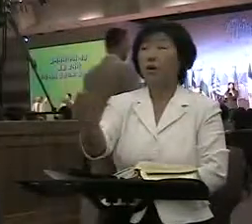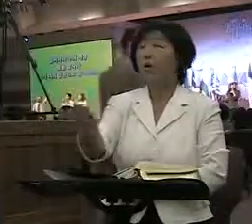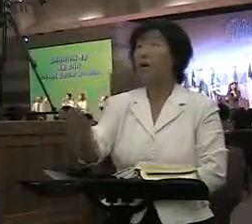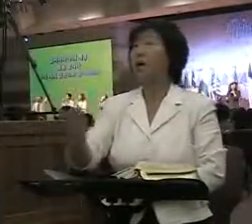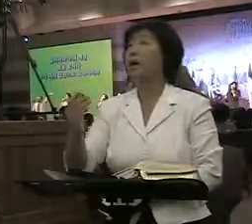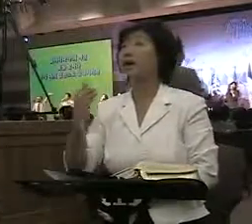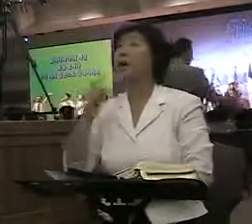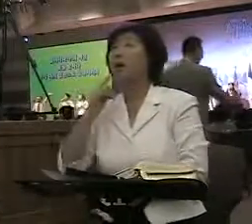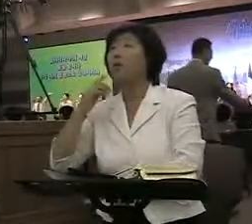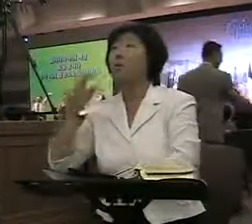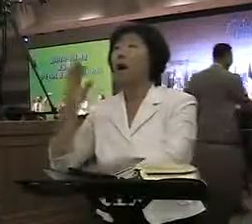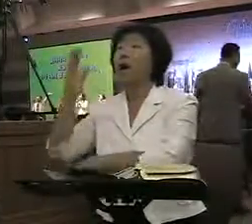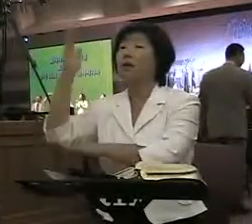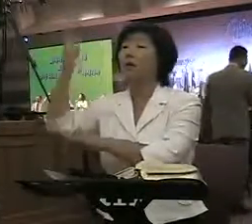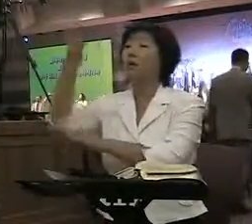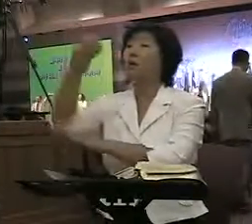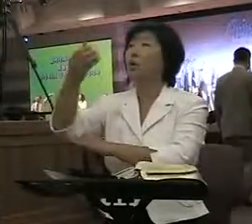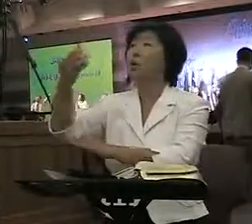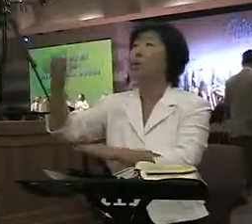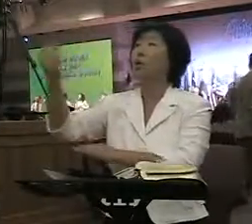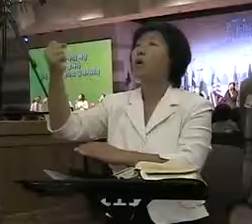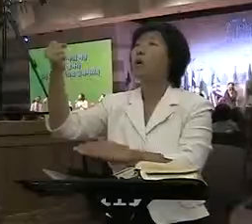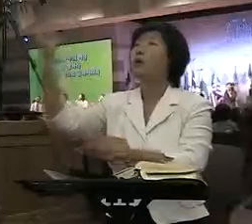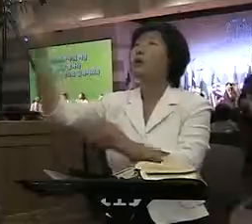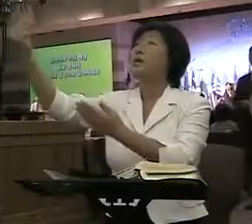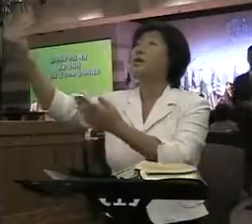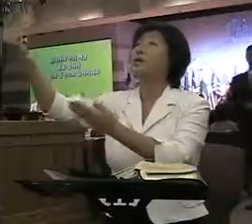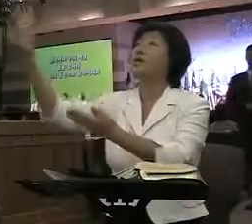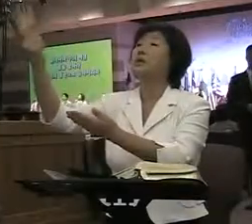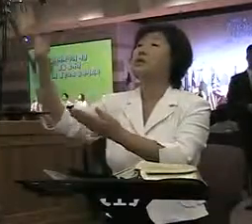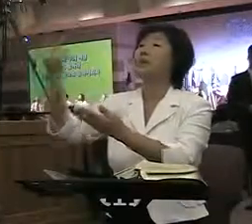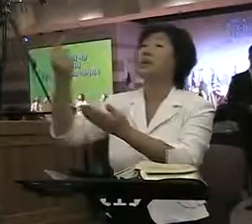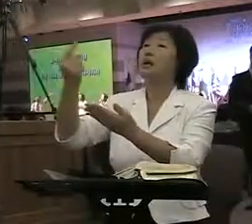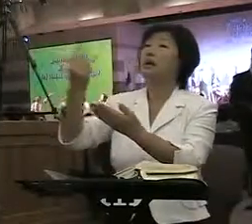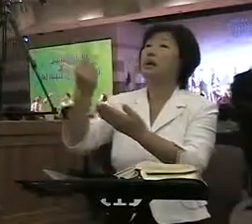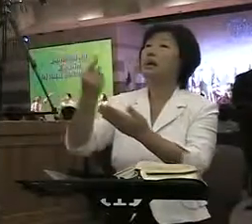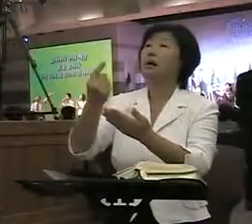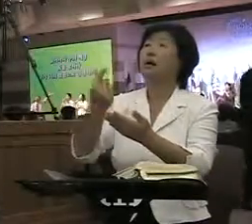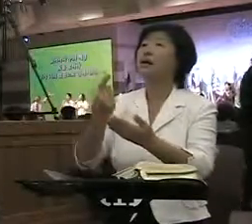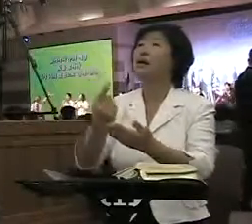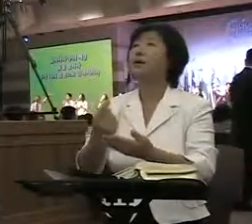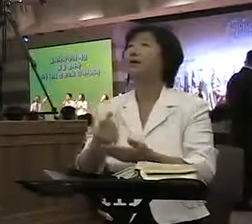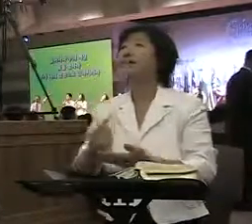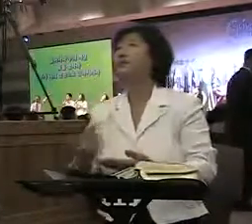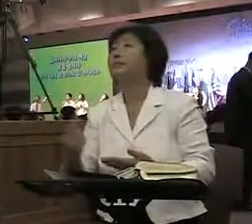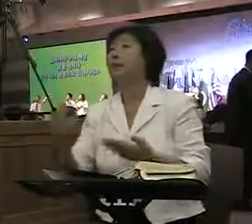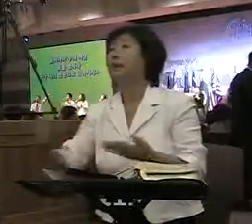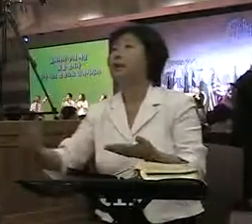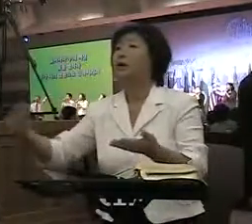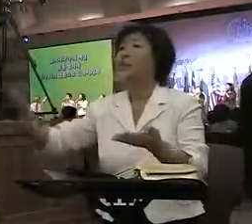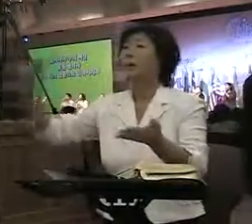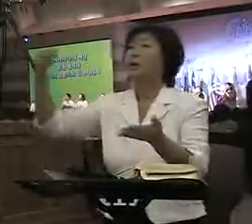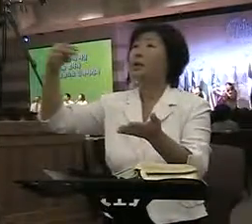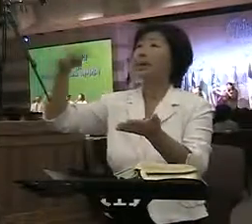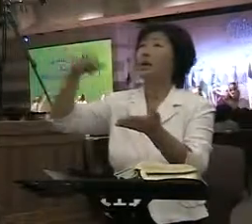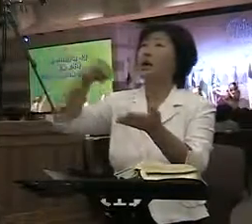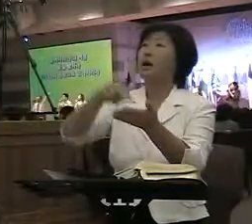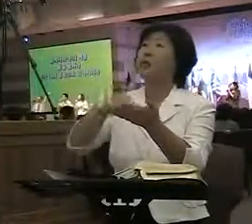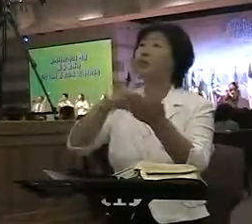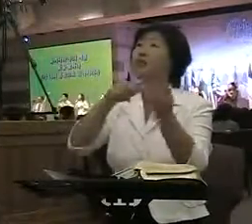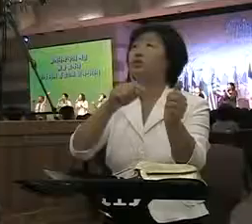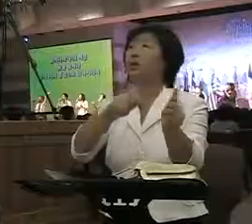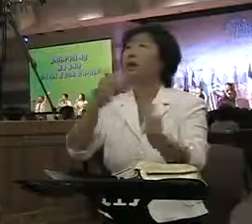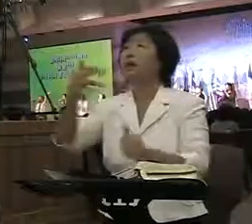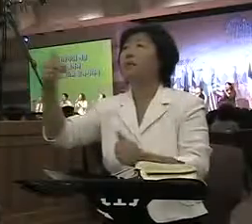주가 너의 영광으로 임하시리라. 한번 더 외치시다.